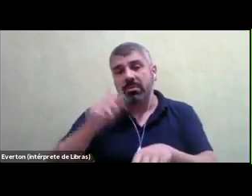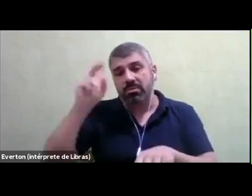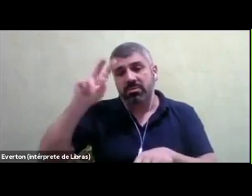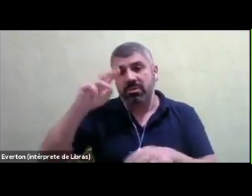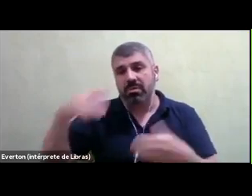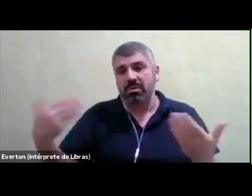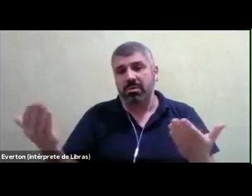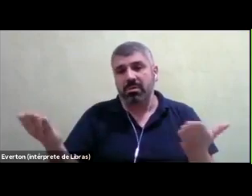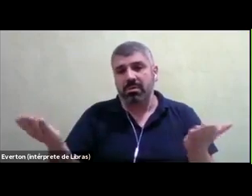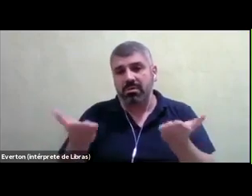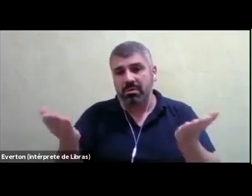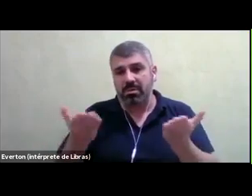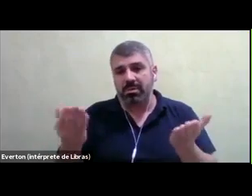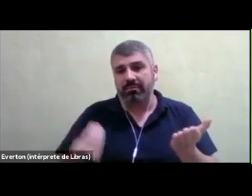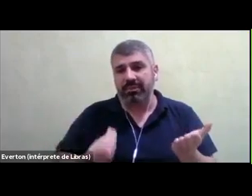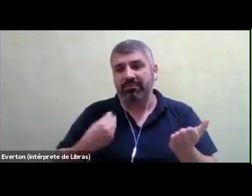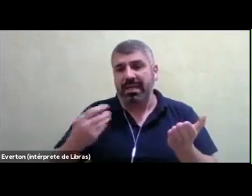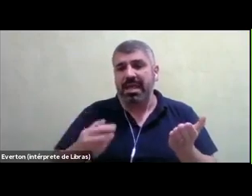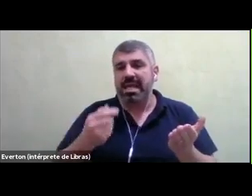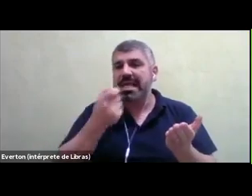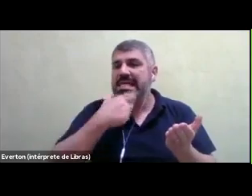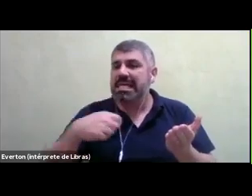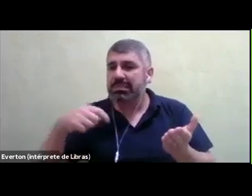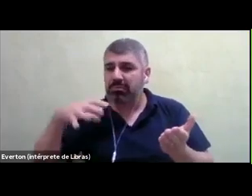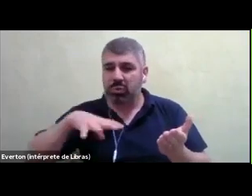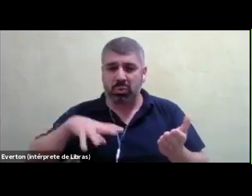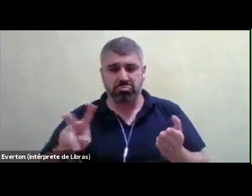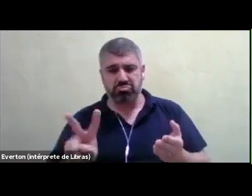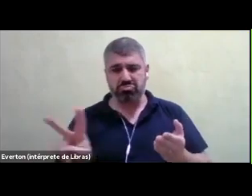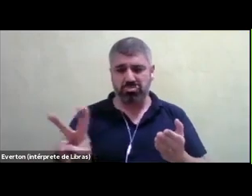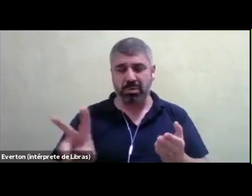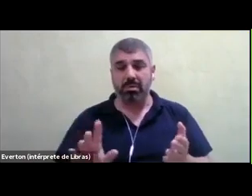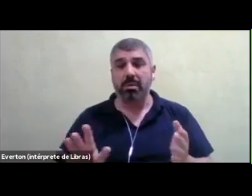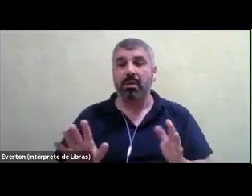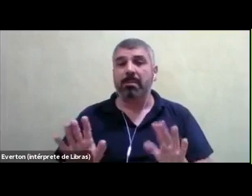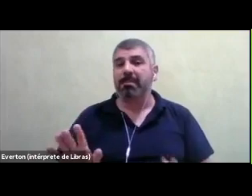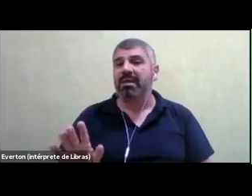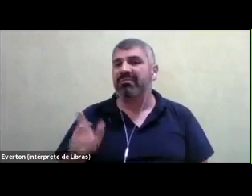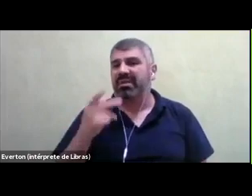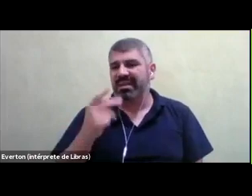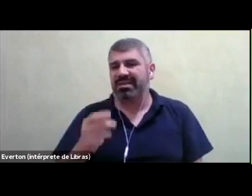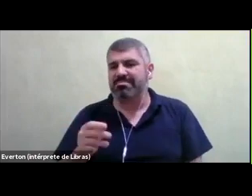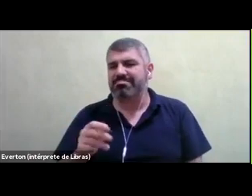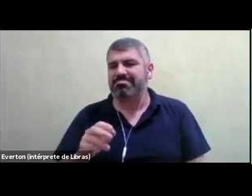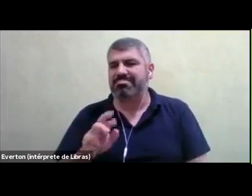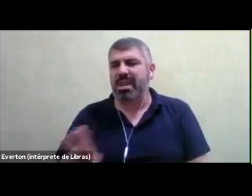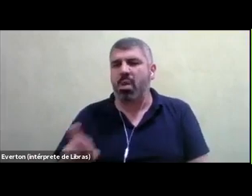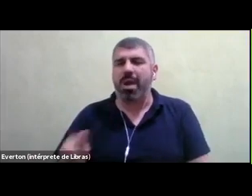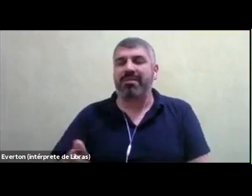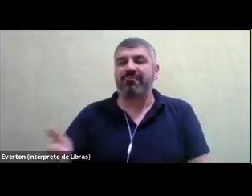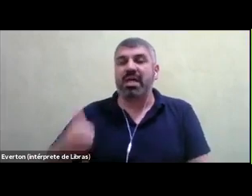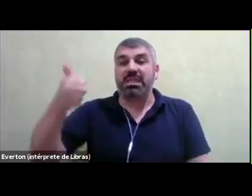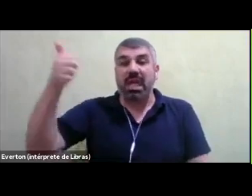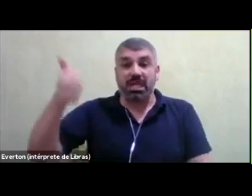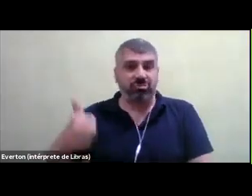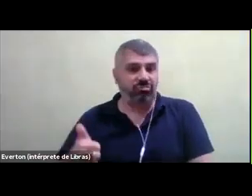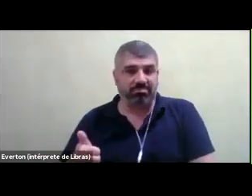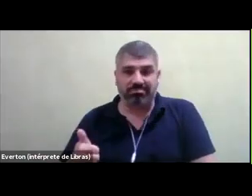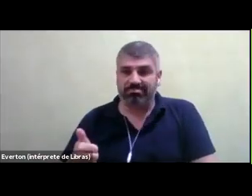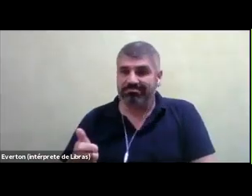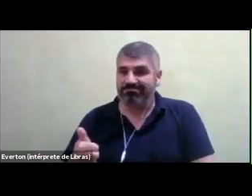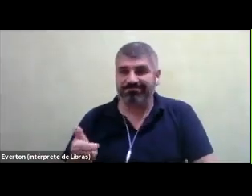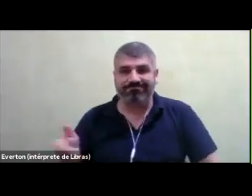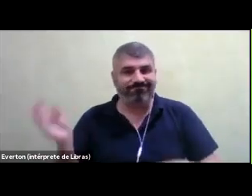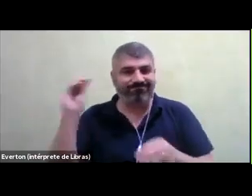com o inglês e o português. E aí eu acho importante a gente pensar, não é uma vantagem. Não, a gente não está contemplado.